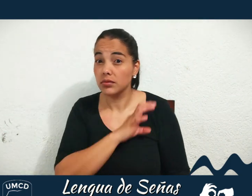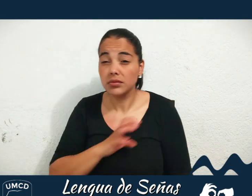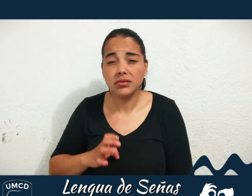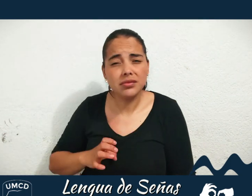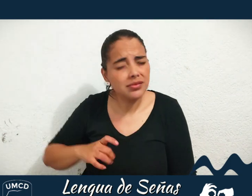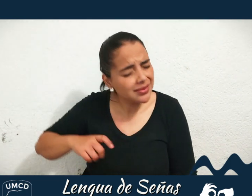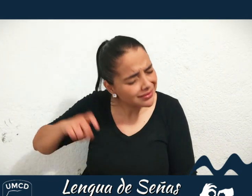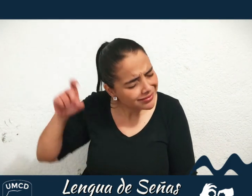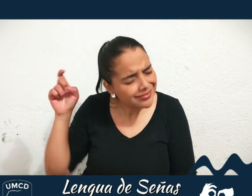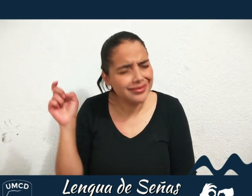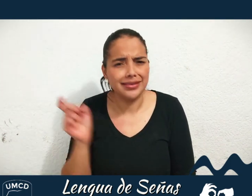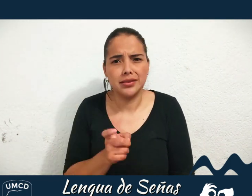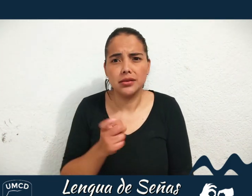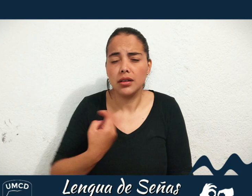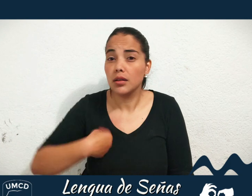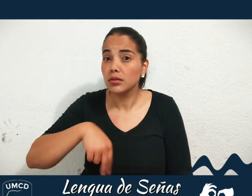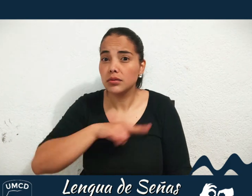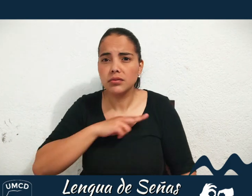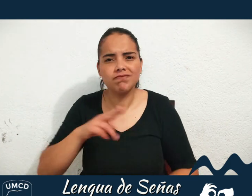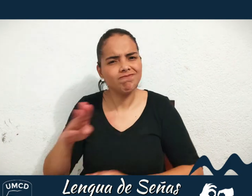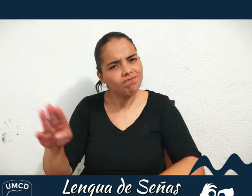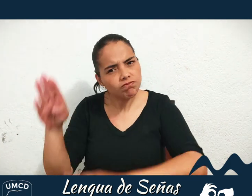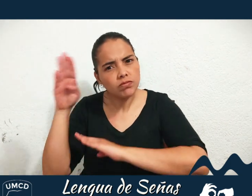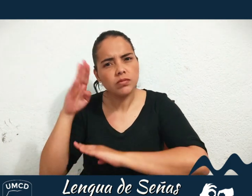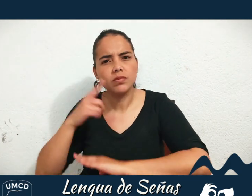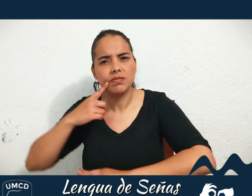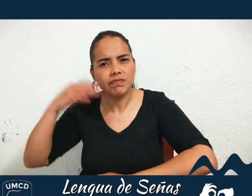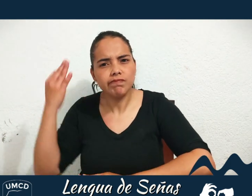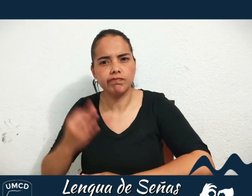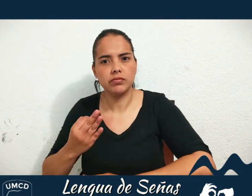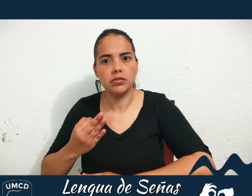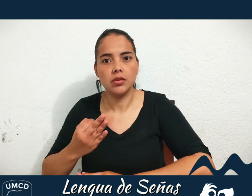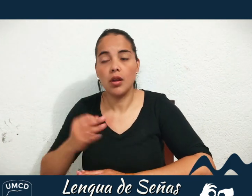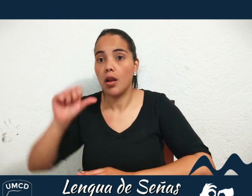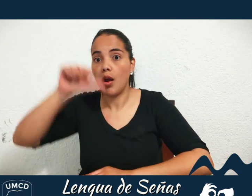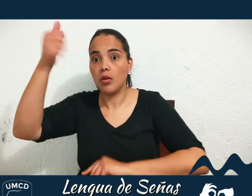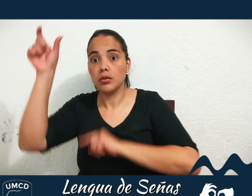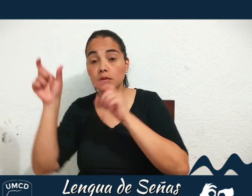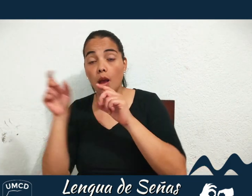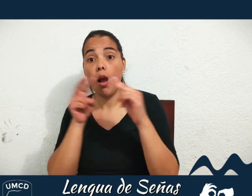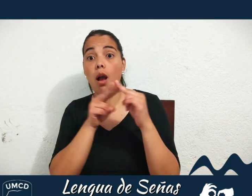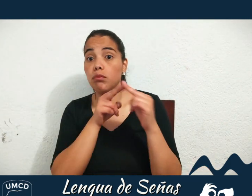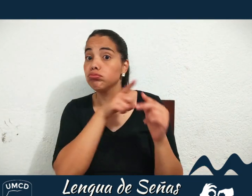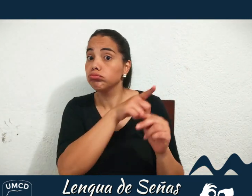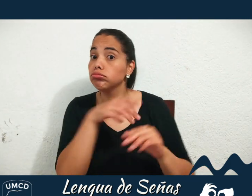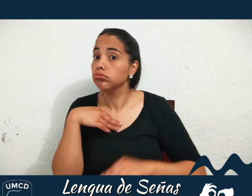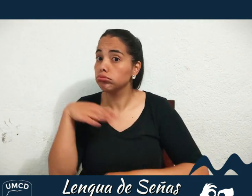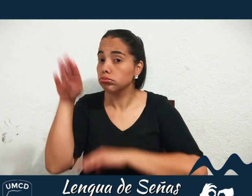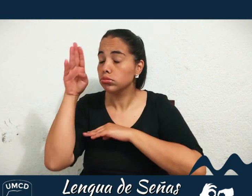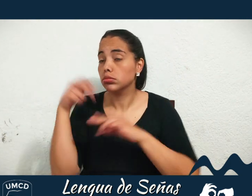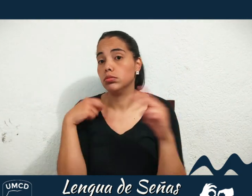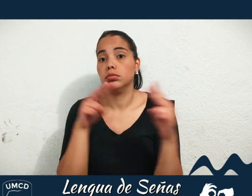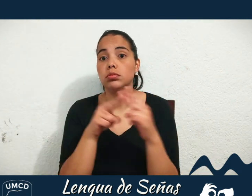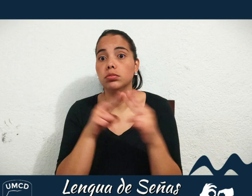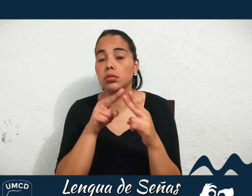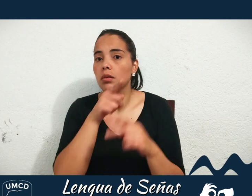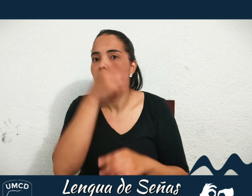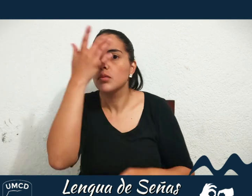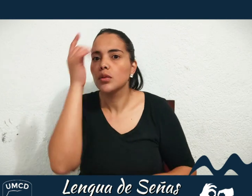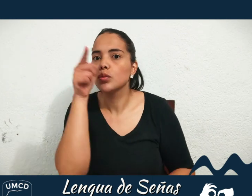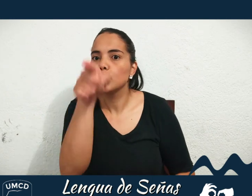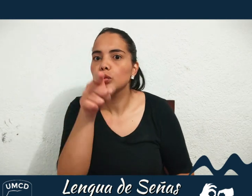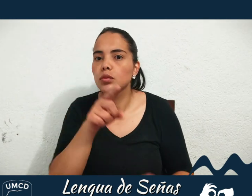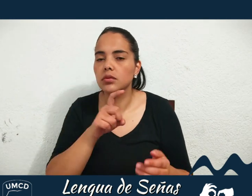cristiano, esto es fundamental para poder también tener unas relaciones sanas con los demás y es una manifestación